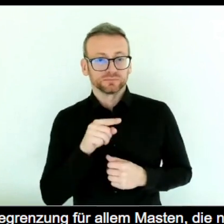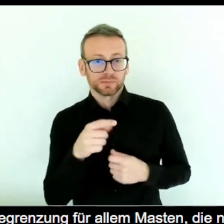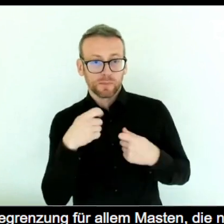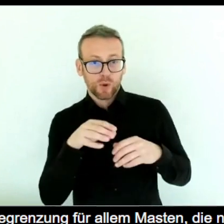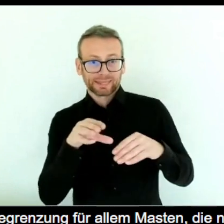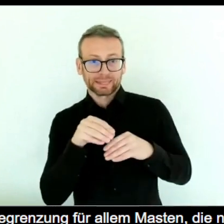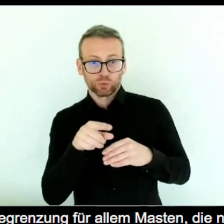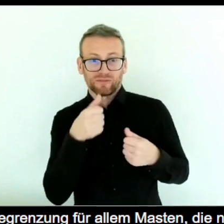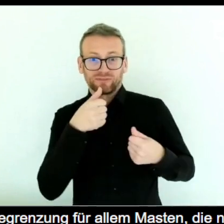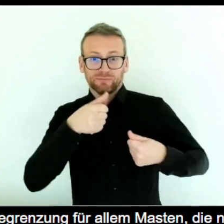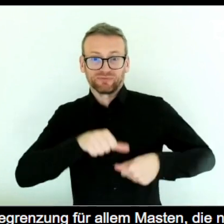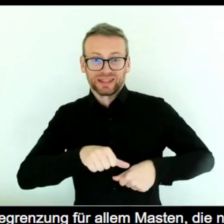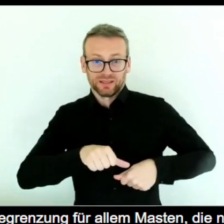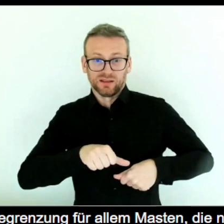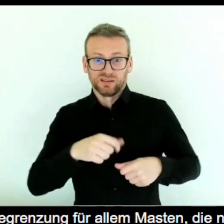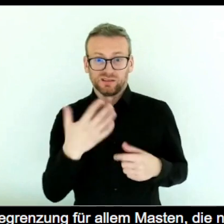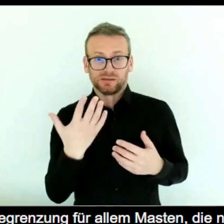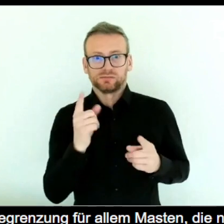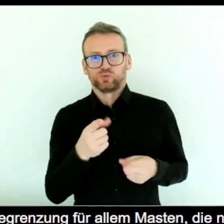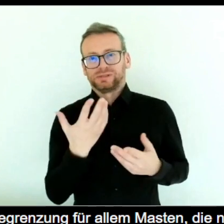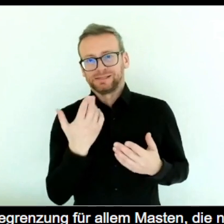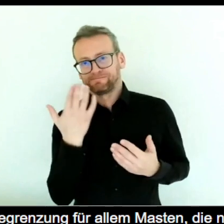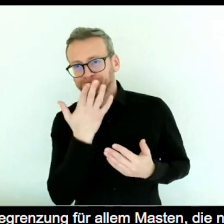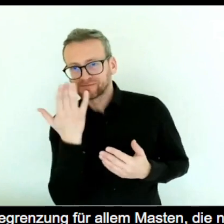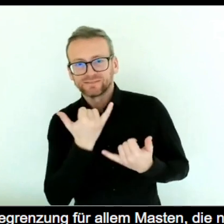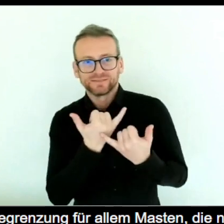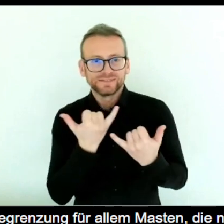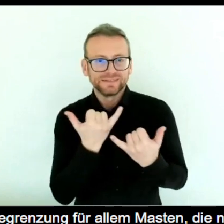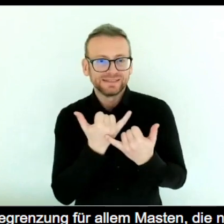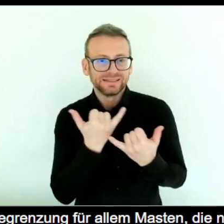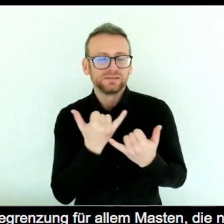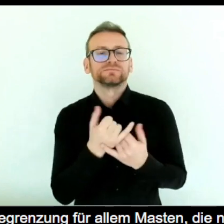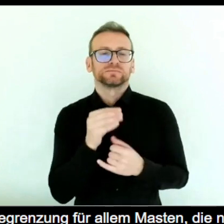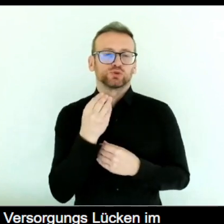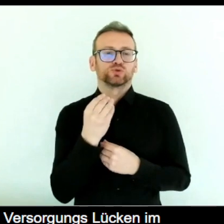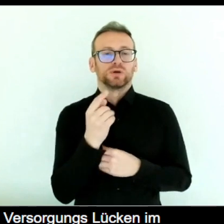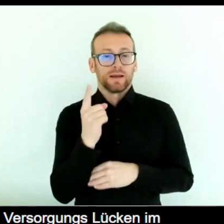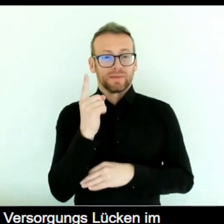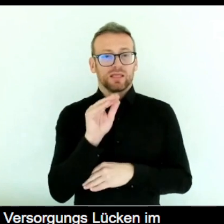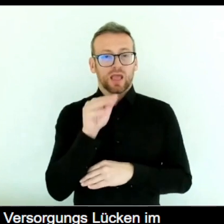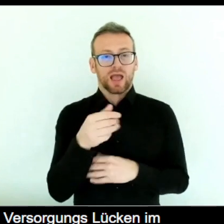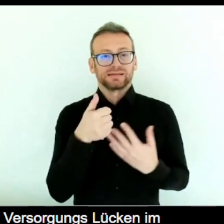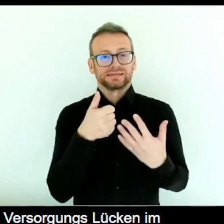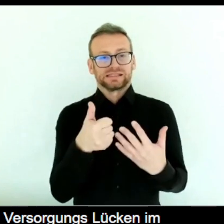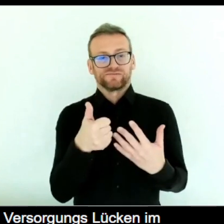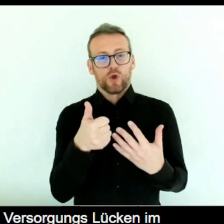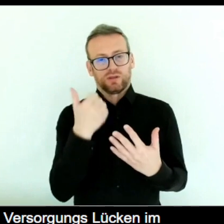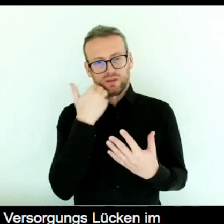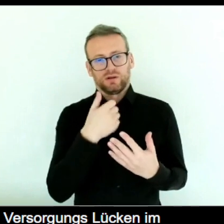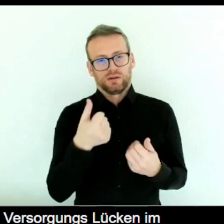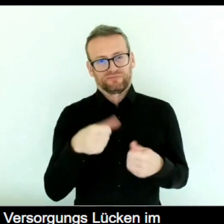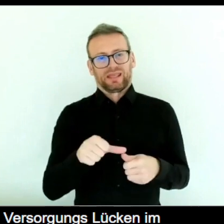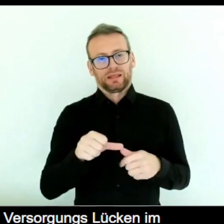der Sicherheit gibt es allerdings nicht. Darauf bestehen wir. Auch bei genehmigungsfreien Maßen sind die Betreiber verantwortlich, dass alle gesetzlichen